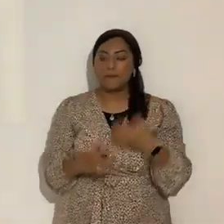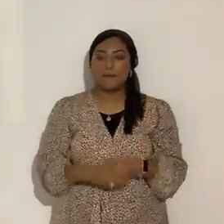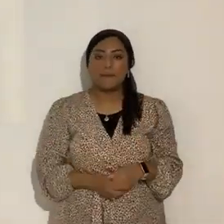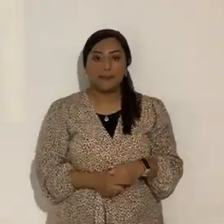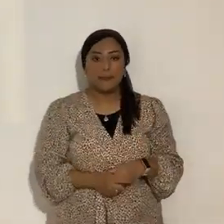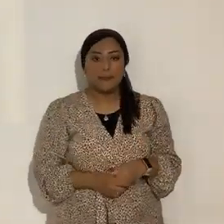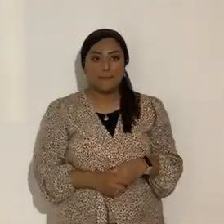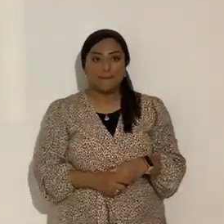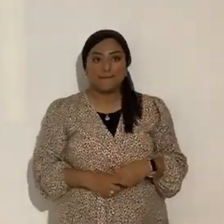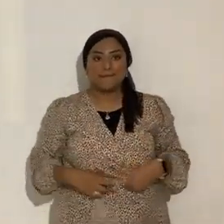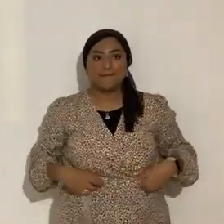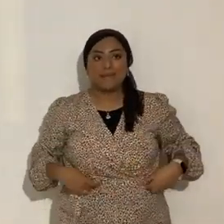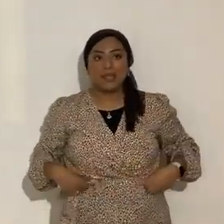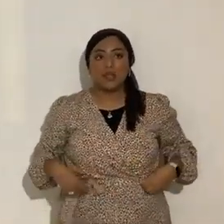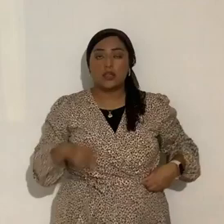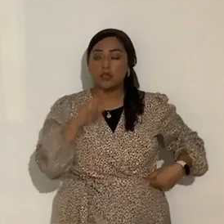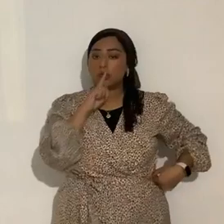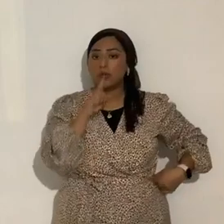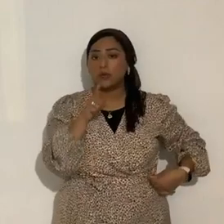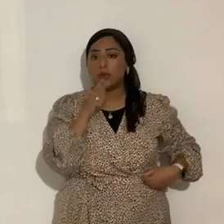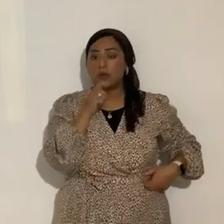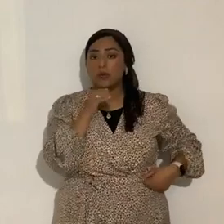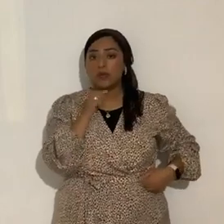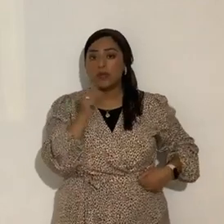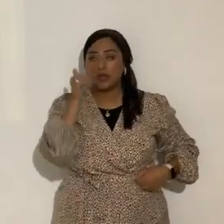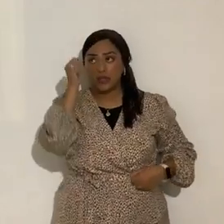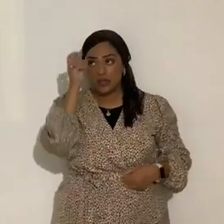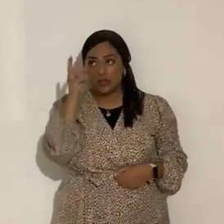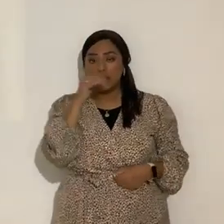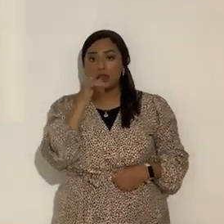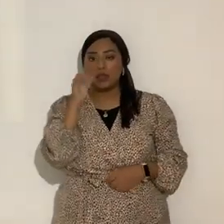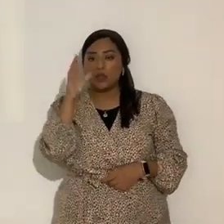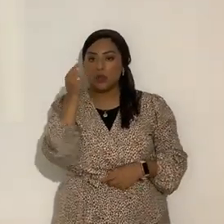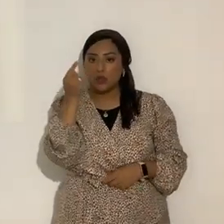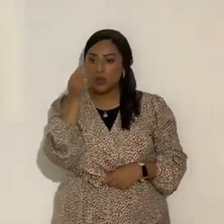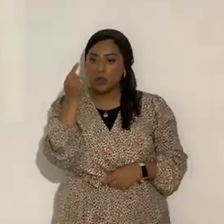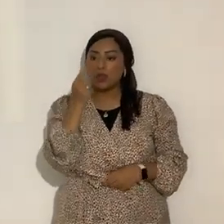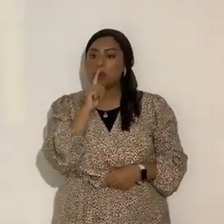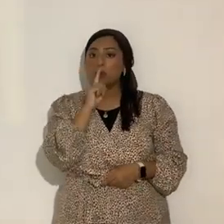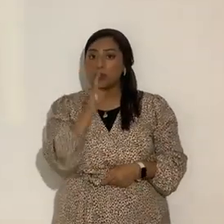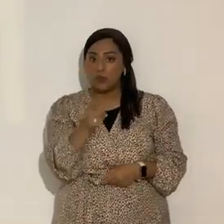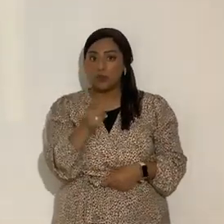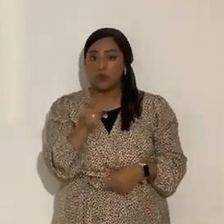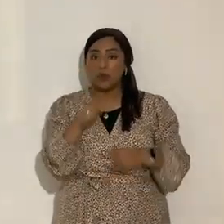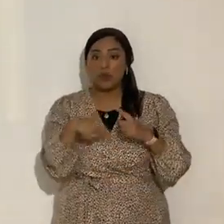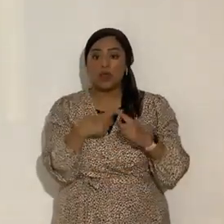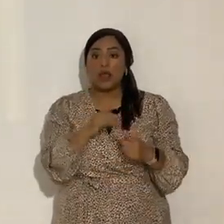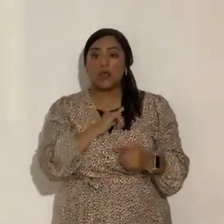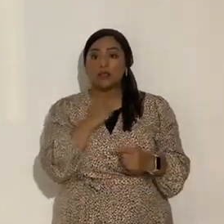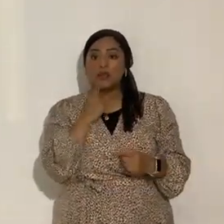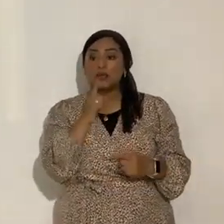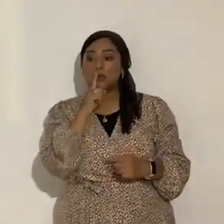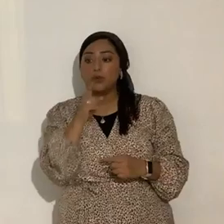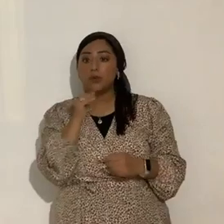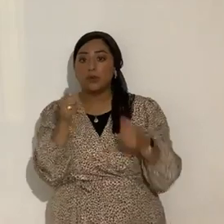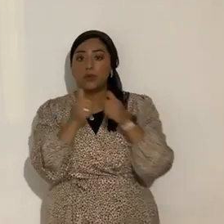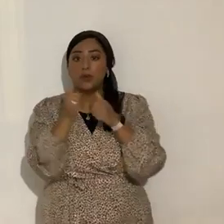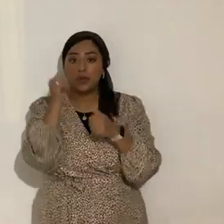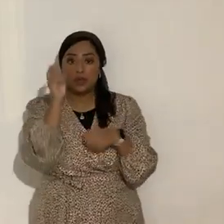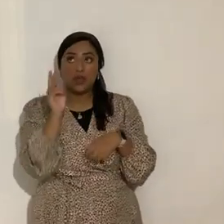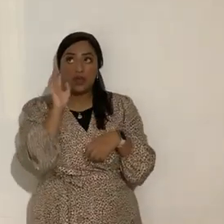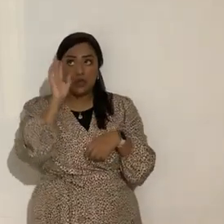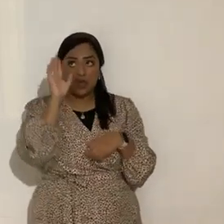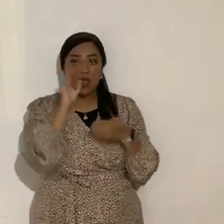etcétera. Entonces, la verdad, ¿quién es Yahshua? Es la única seguridad. Y al decir yo, la verdad está en Yahshua, es que